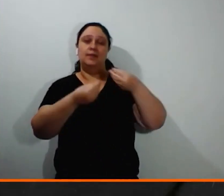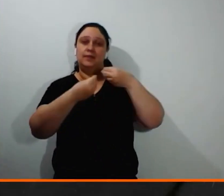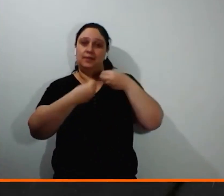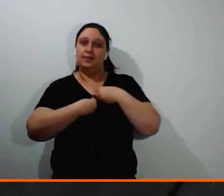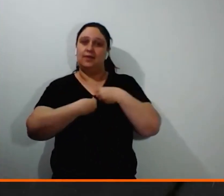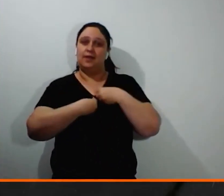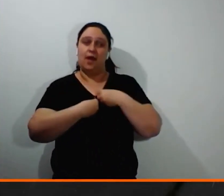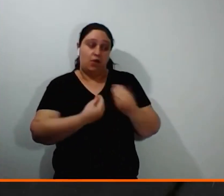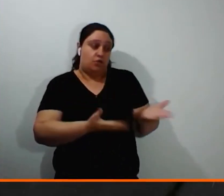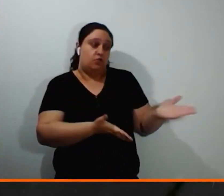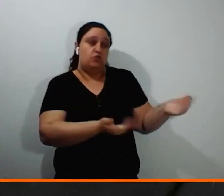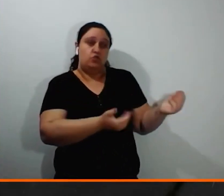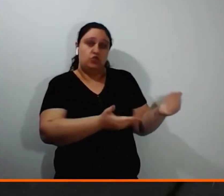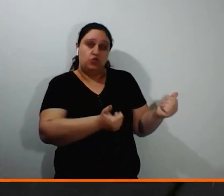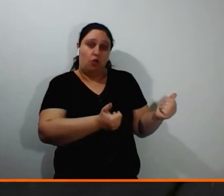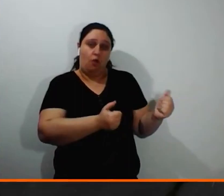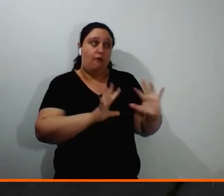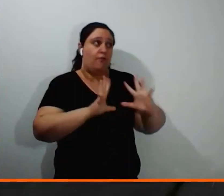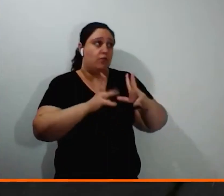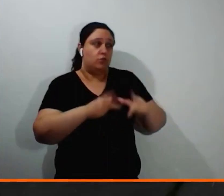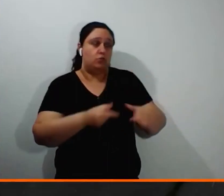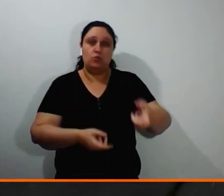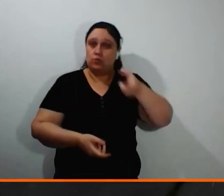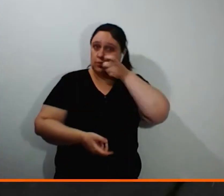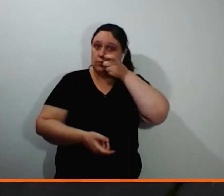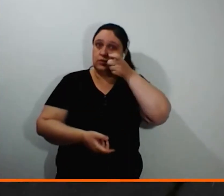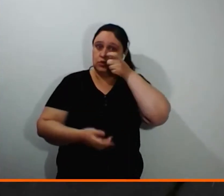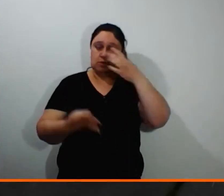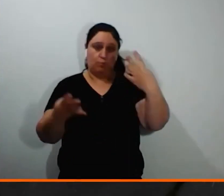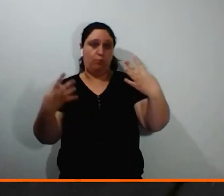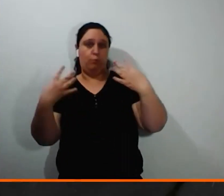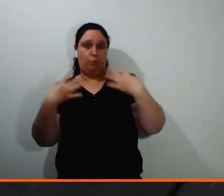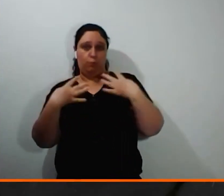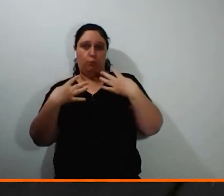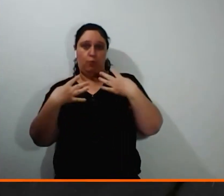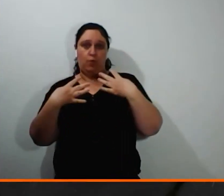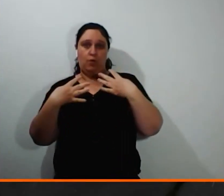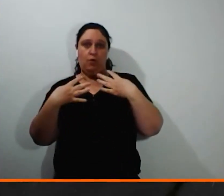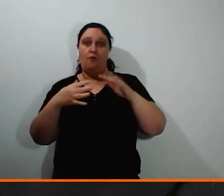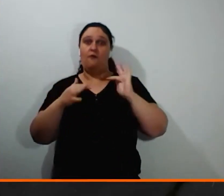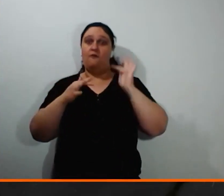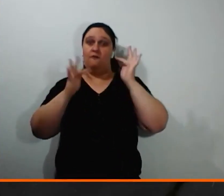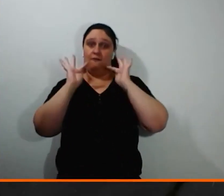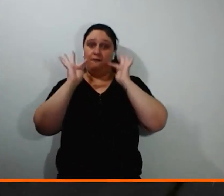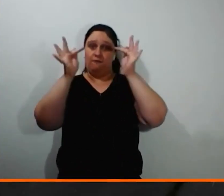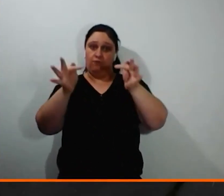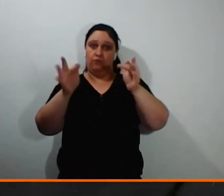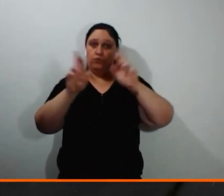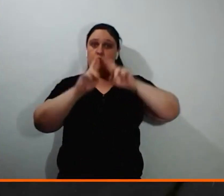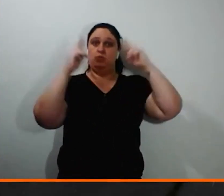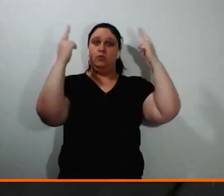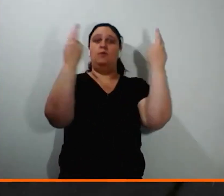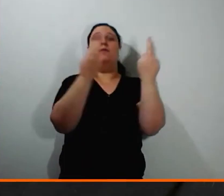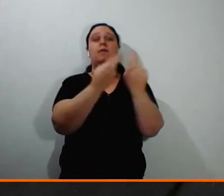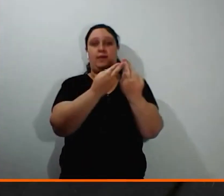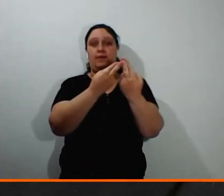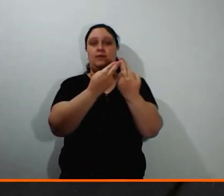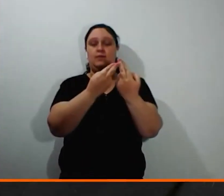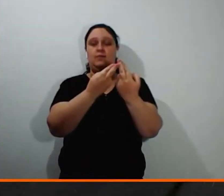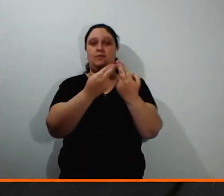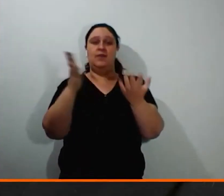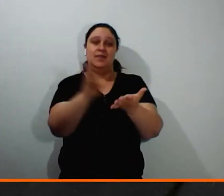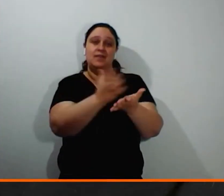nos vendo, nos ouvindo, para o reino. Esta que é a salvação plena. Ó